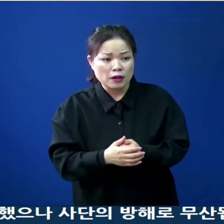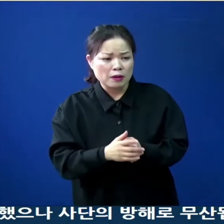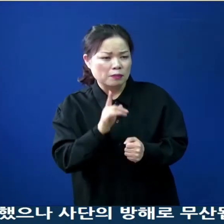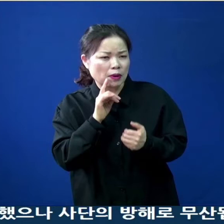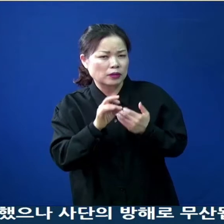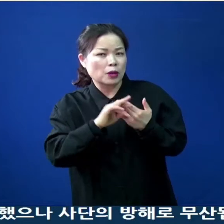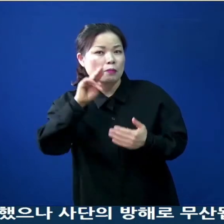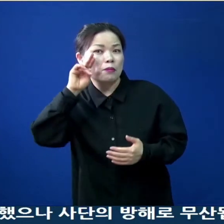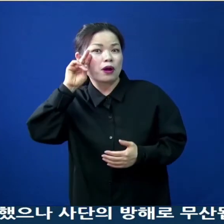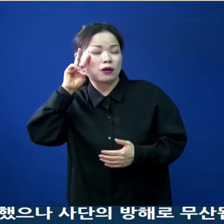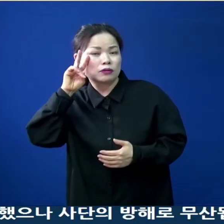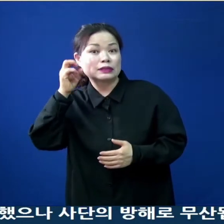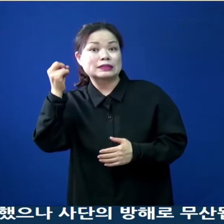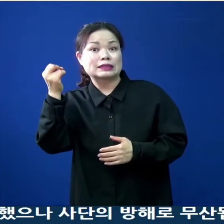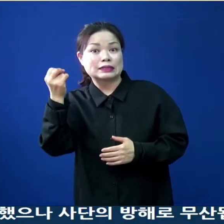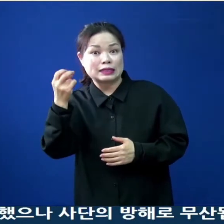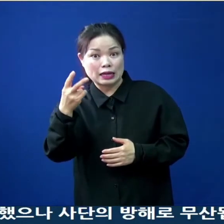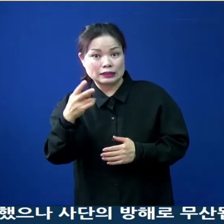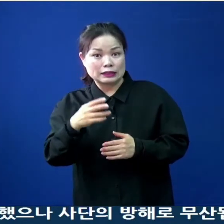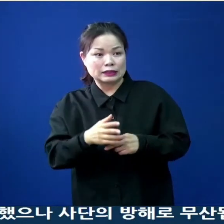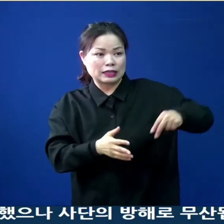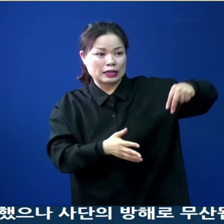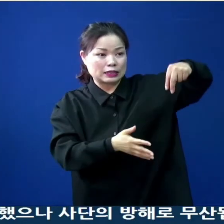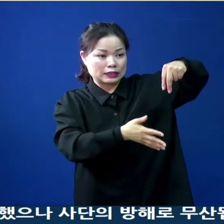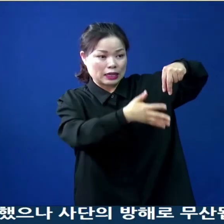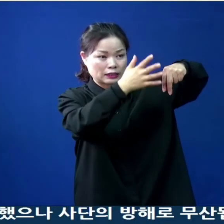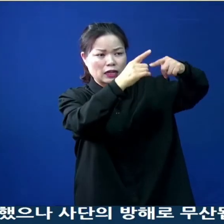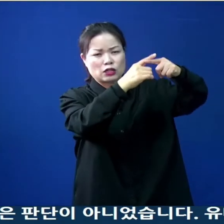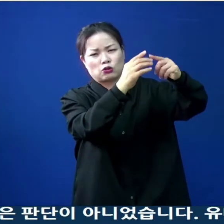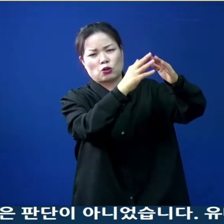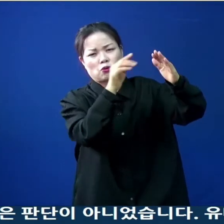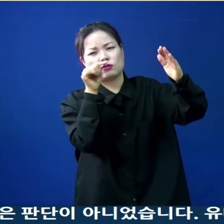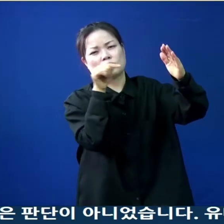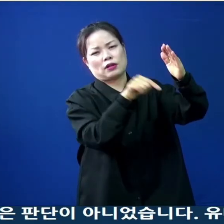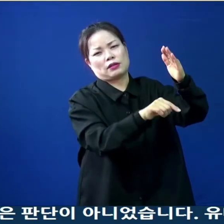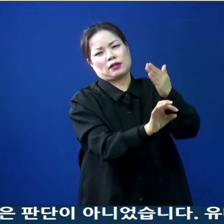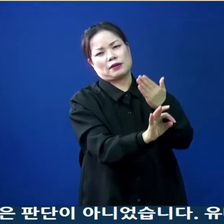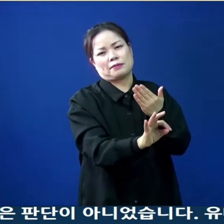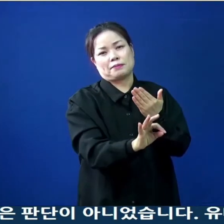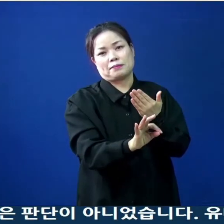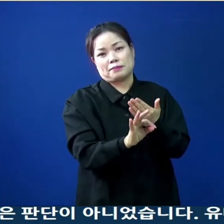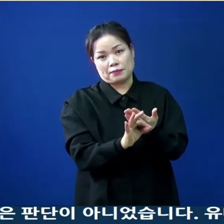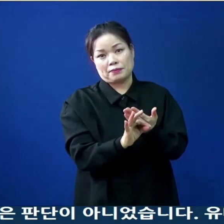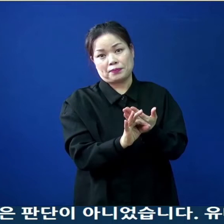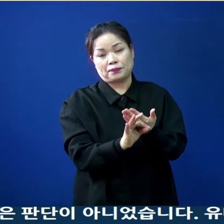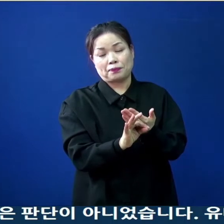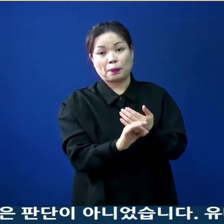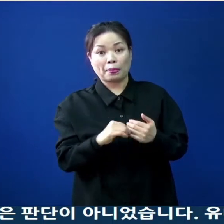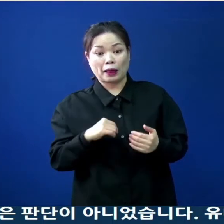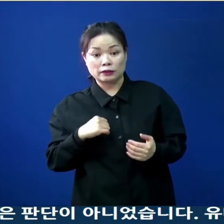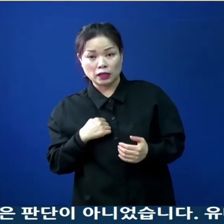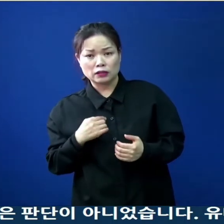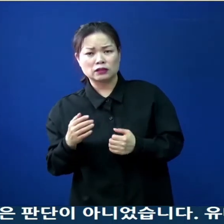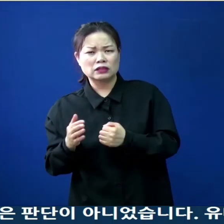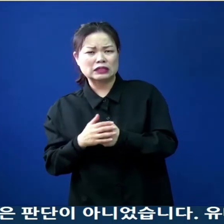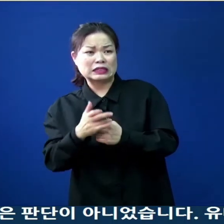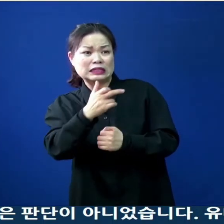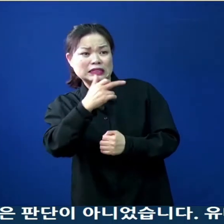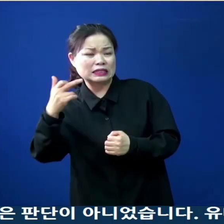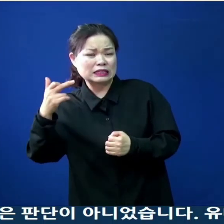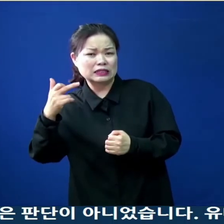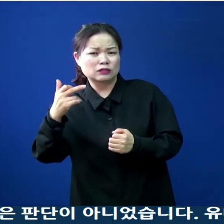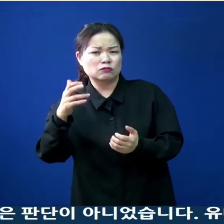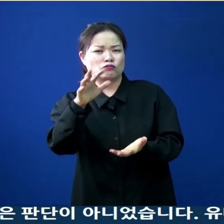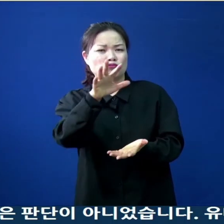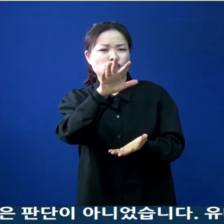만약 바울이 다시 데살로니가 교회로 돌아가게 된다면 그 자신으로 인해서 큰 소요